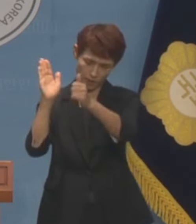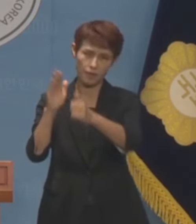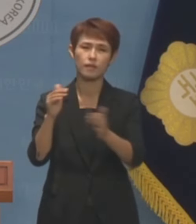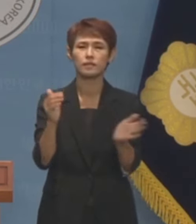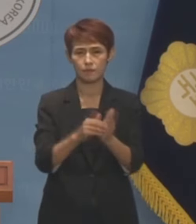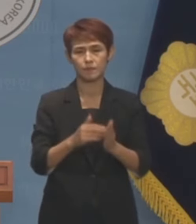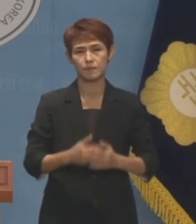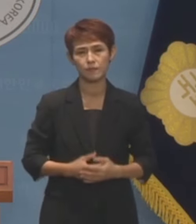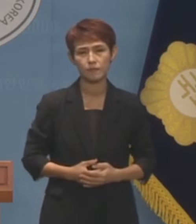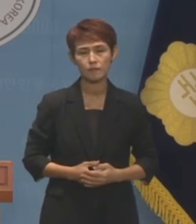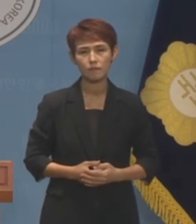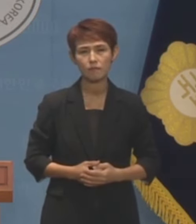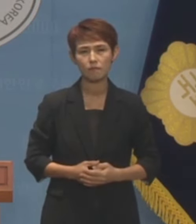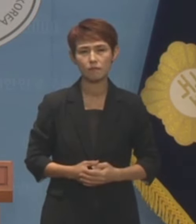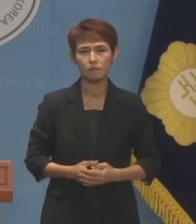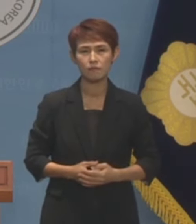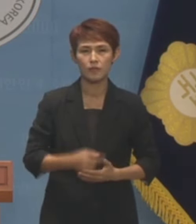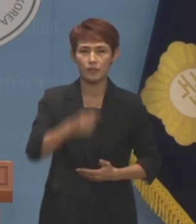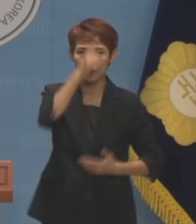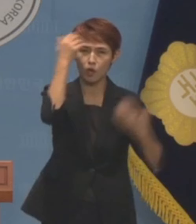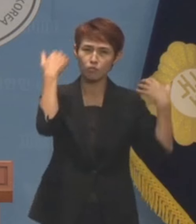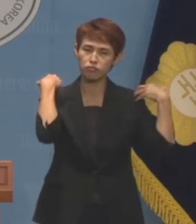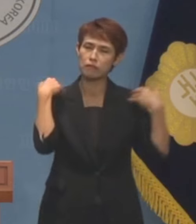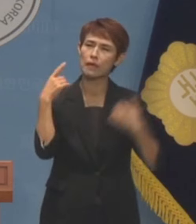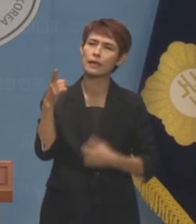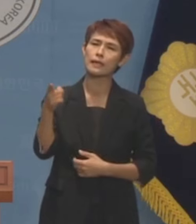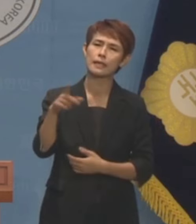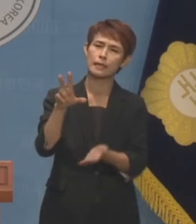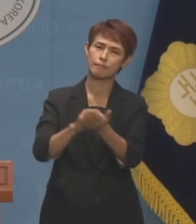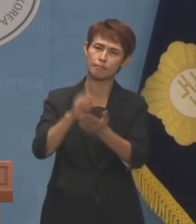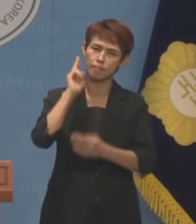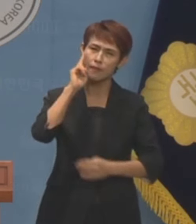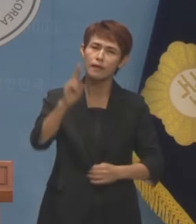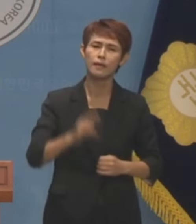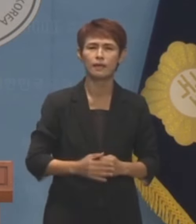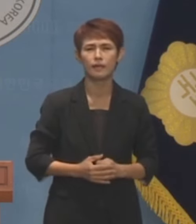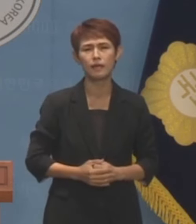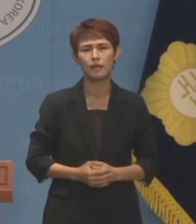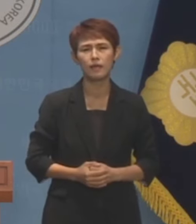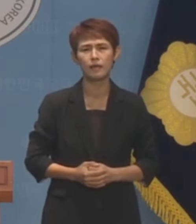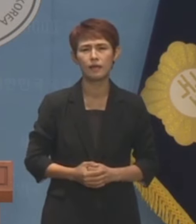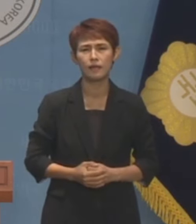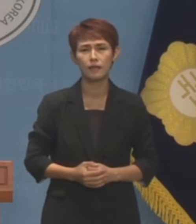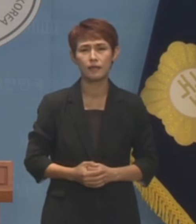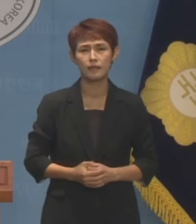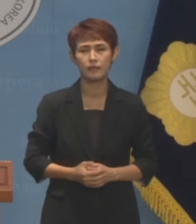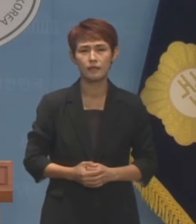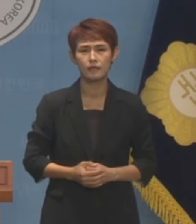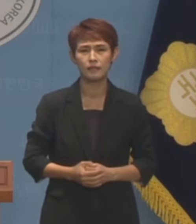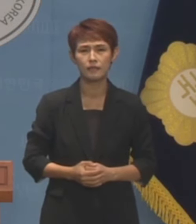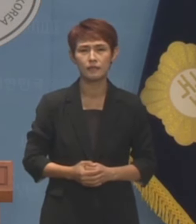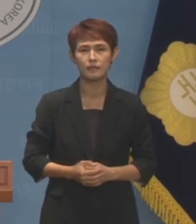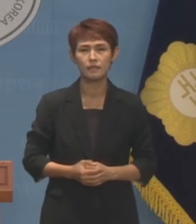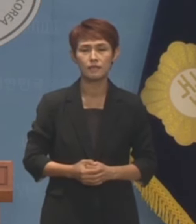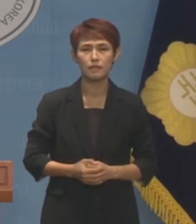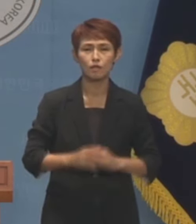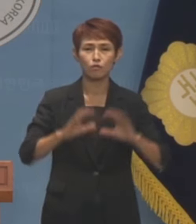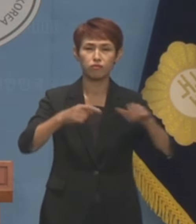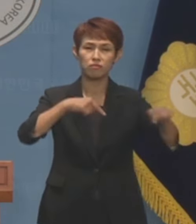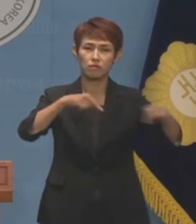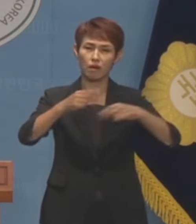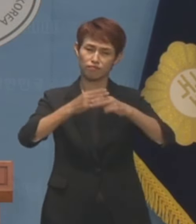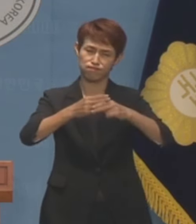돌려보냈습니다 아마추어 정보라는 질타를 꺼내기도 아깝습니다 소급 장난하듯 국정을